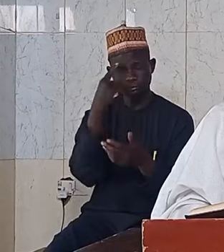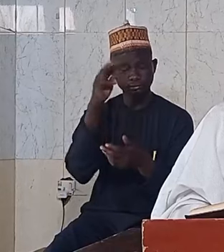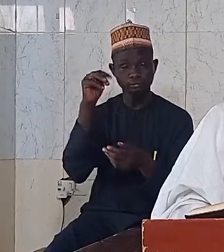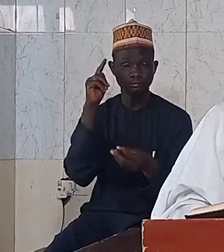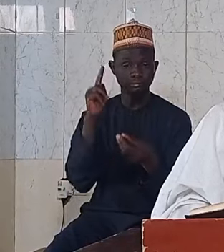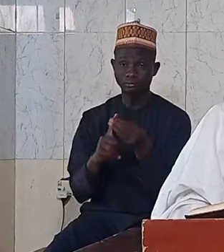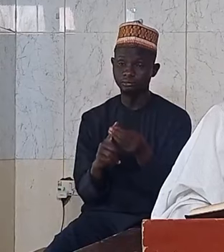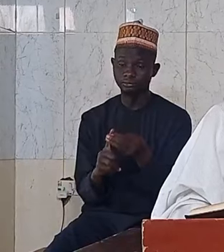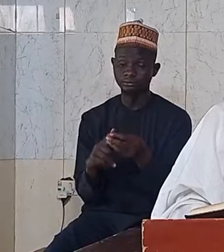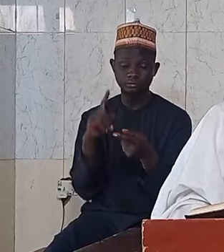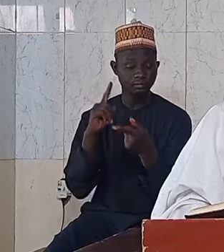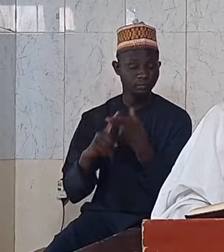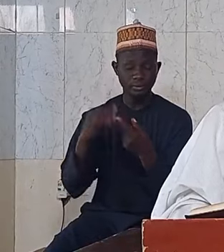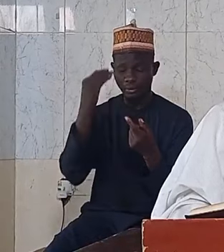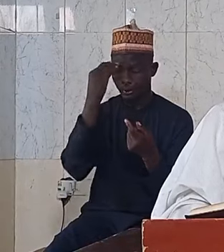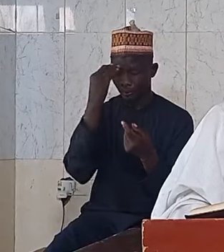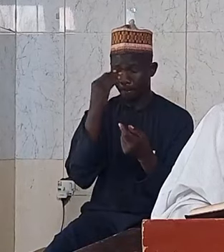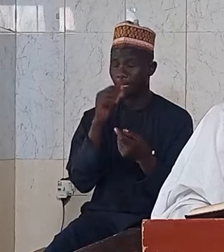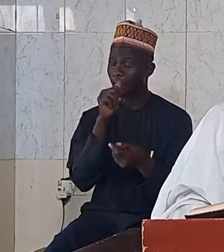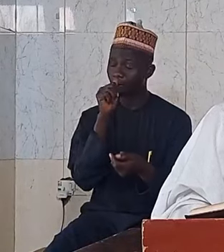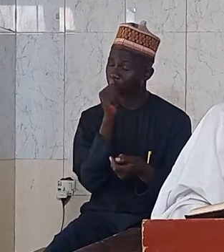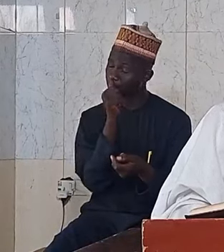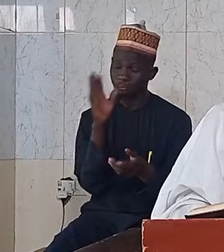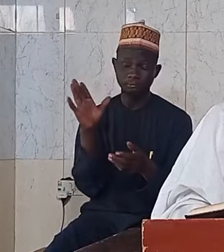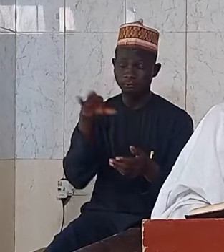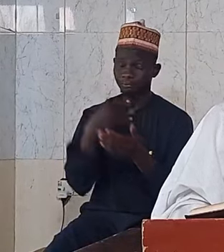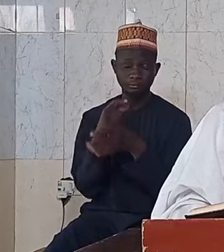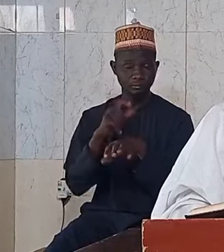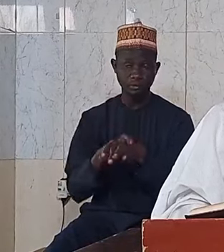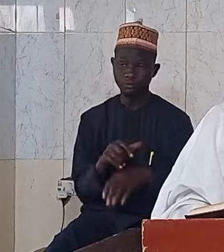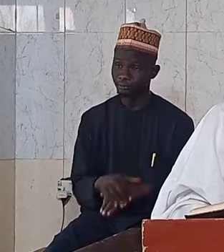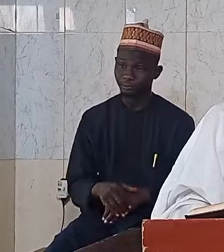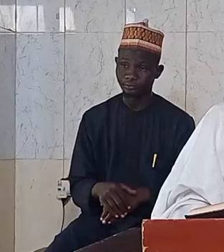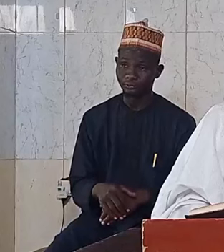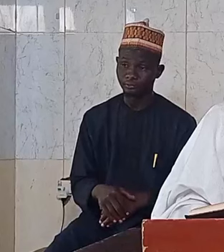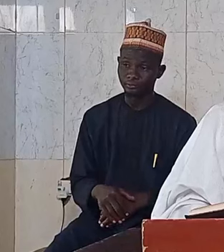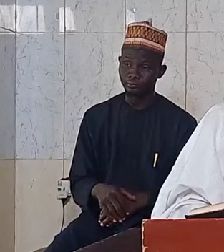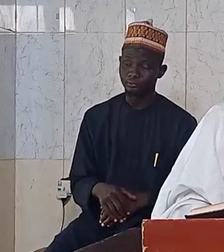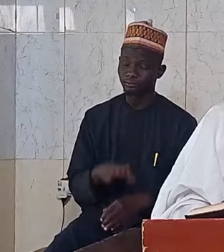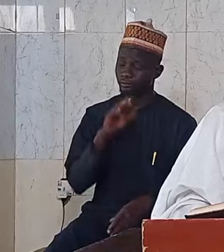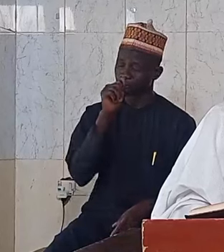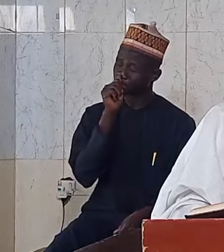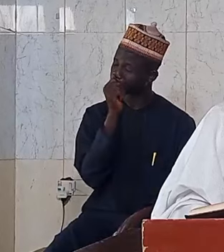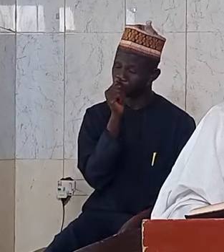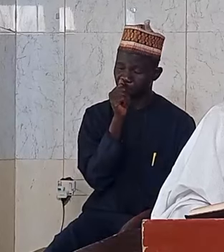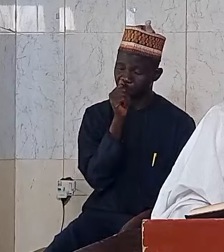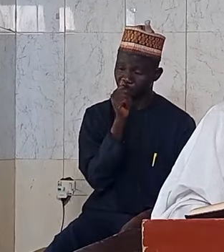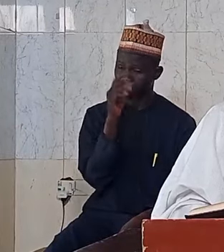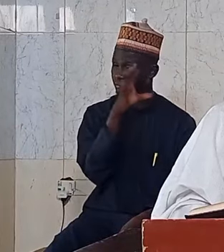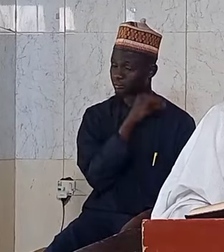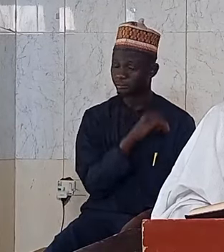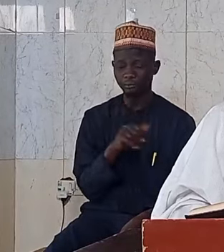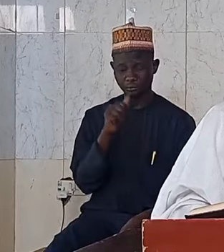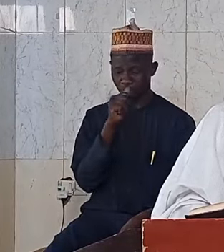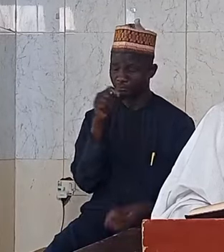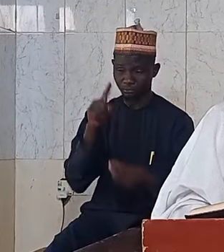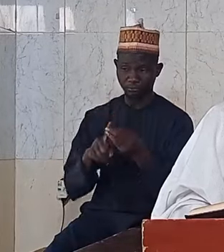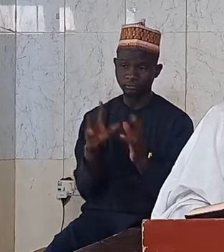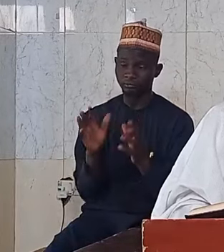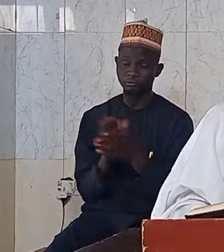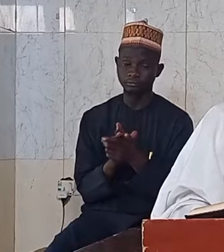shi min as-sabr wal jalad idan mai yana da hakuri da juriya